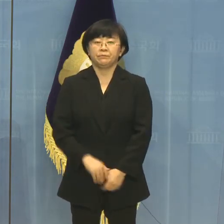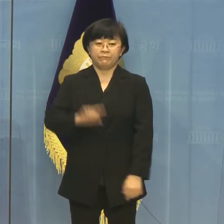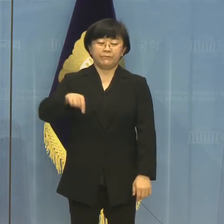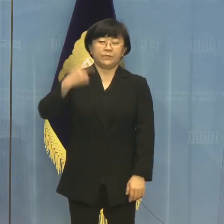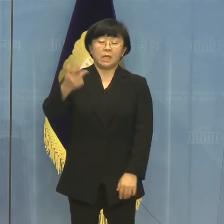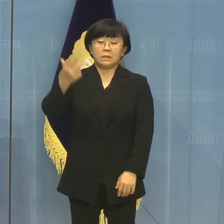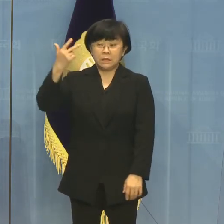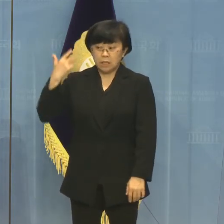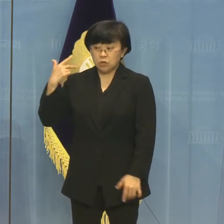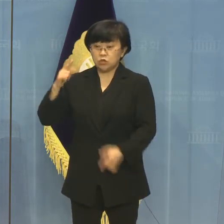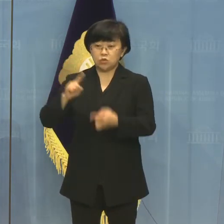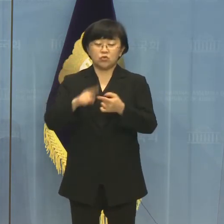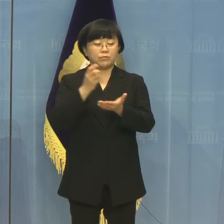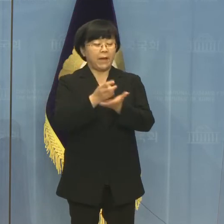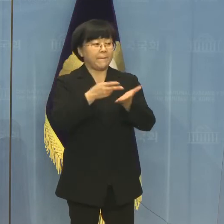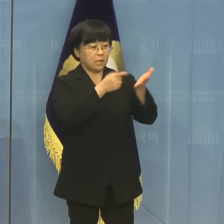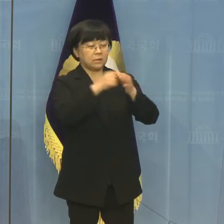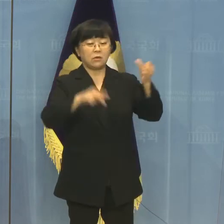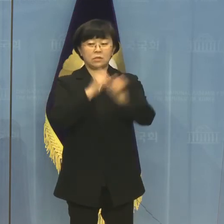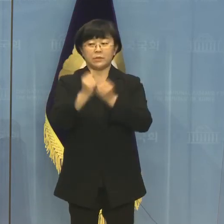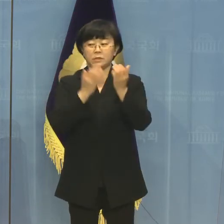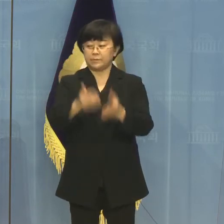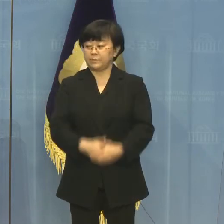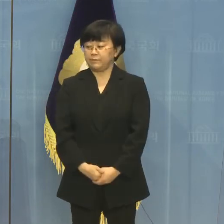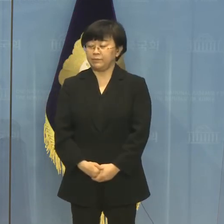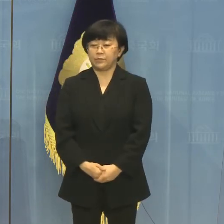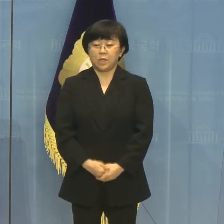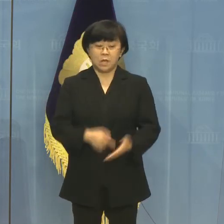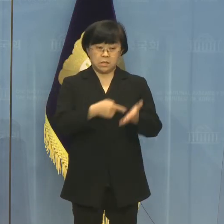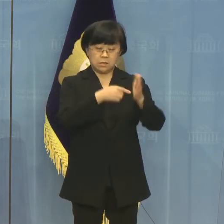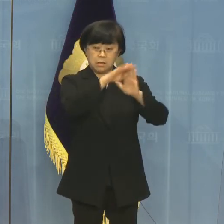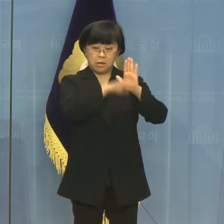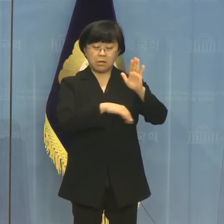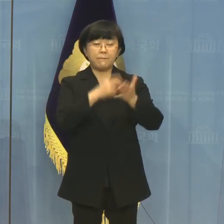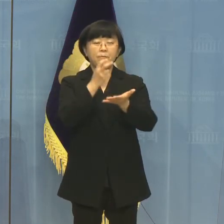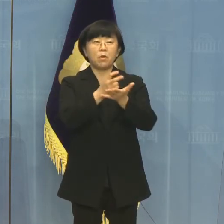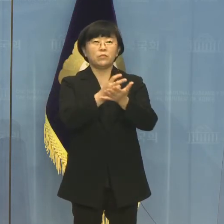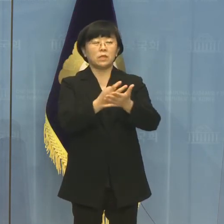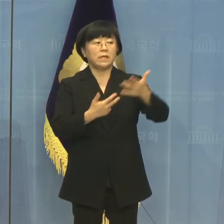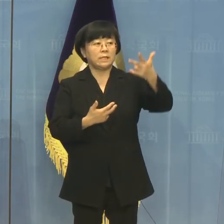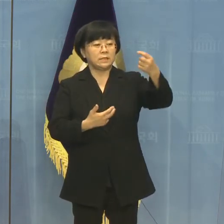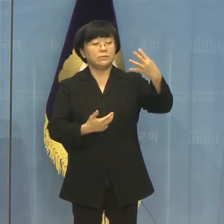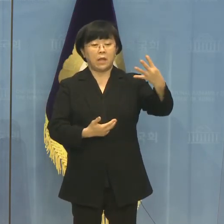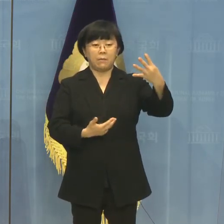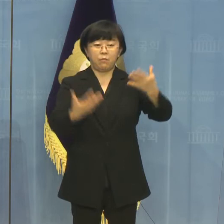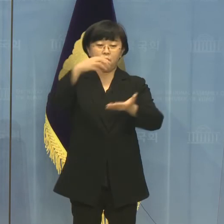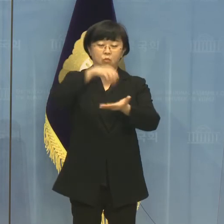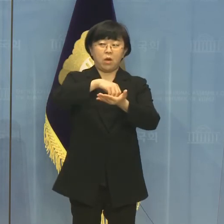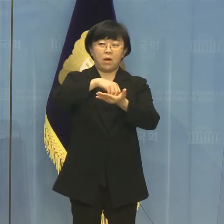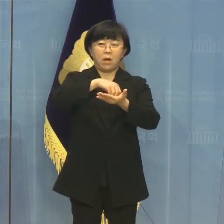다음은 지난주 접수된 의안에 대한 브리핑을 하도록 하겠습니다. 접수된 의안은 법률안 74건을 포함해